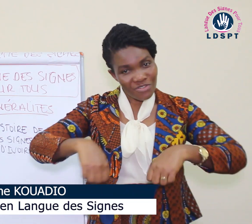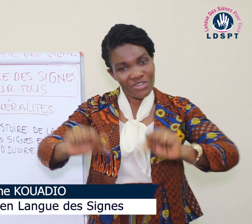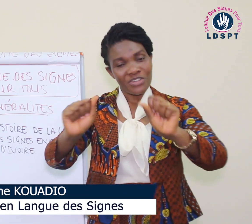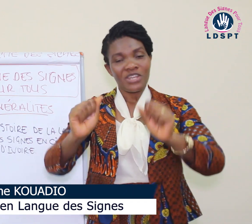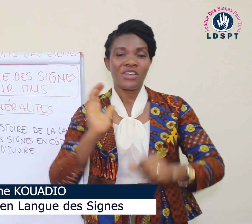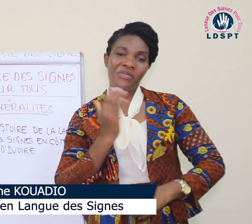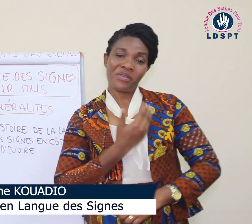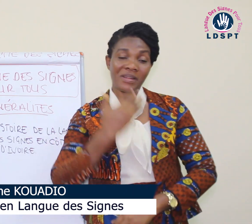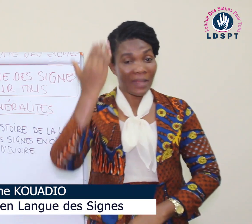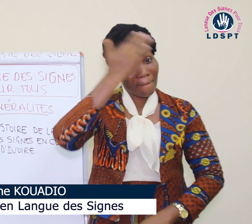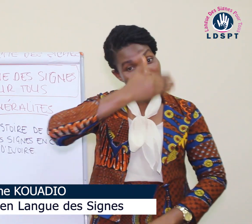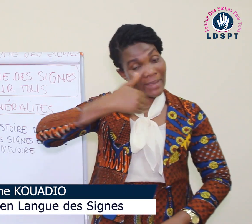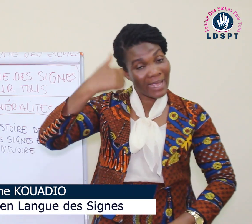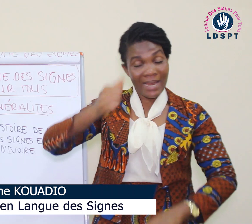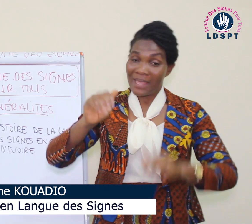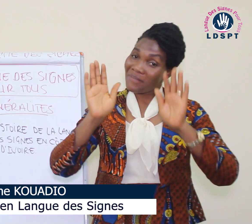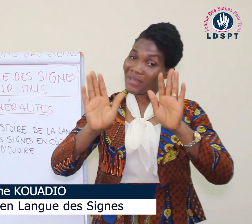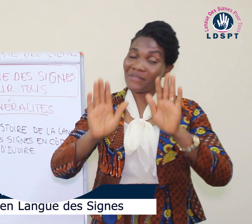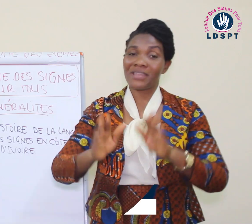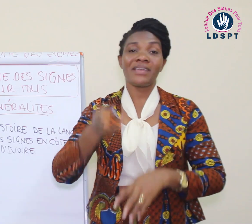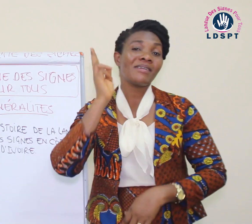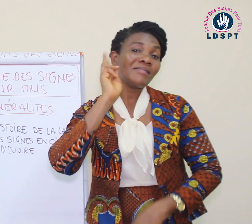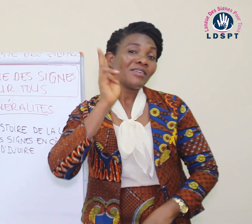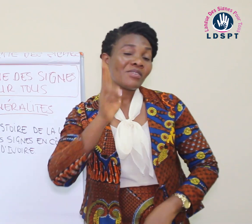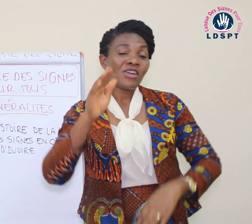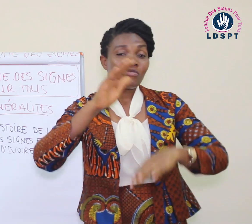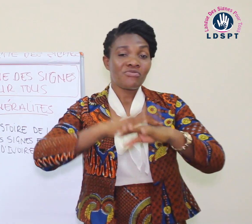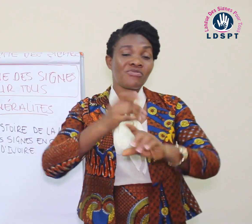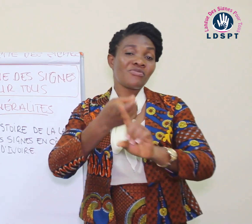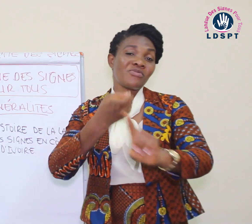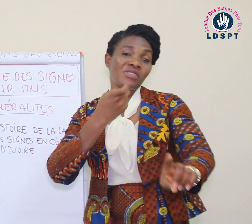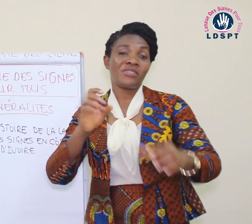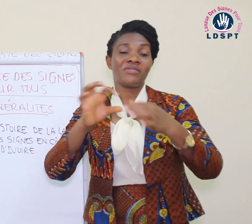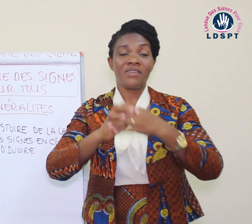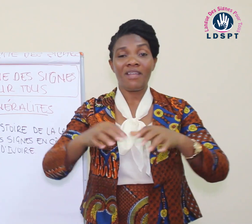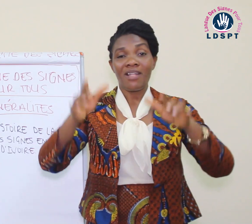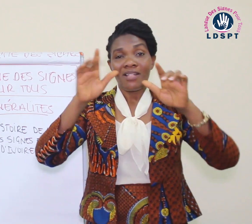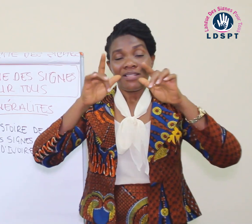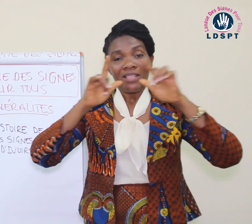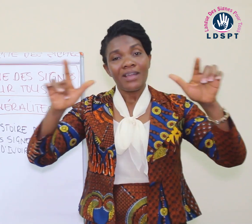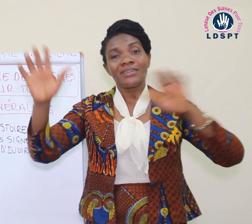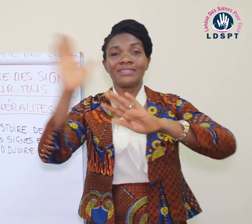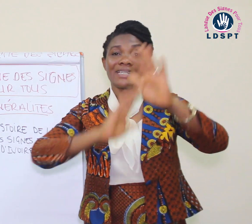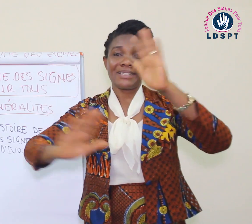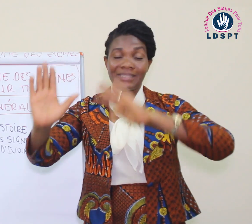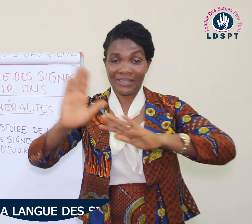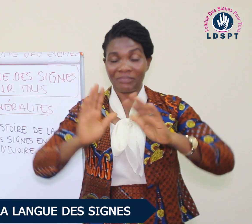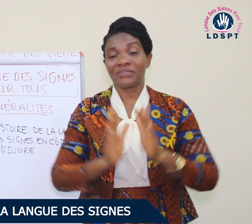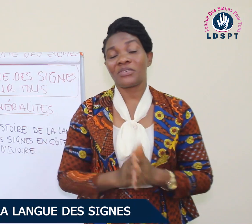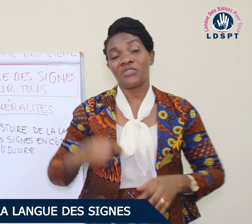et passionnante histoire sur l'origine de la langue des signes. Sur ce, nous allons continuer notre histoire. La